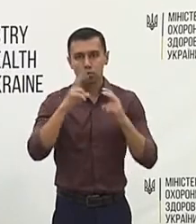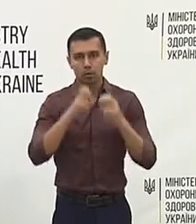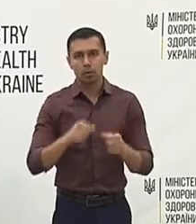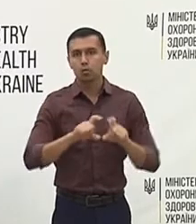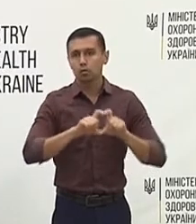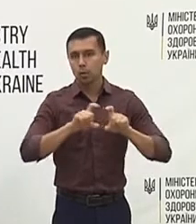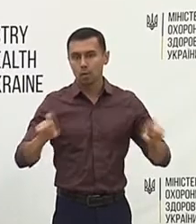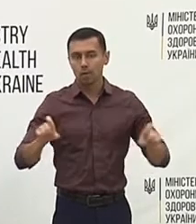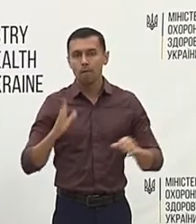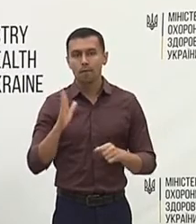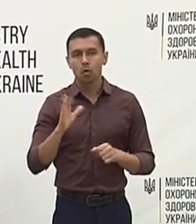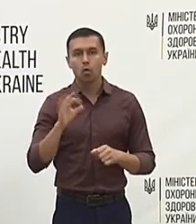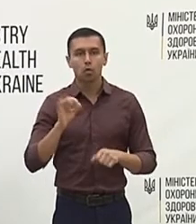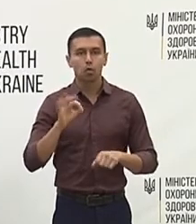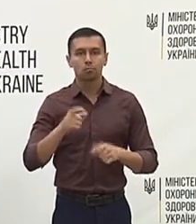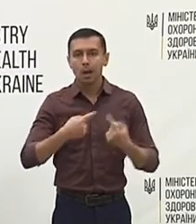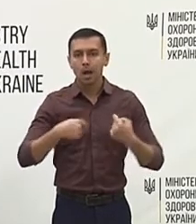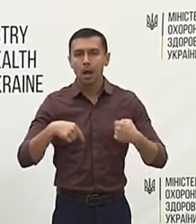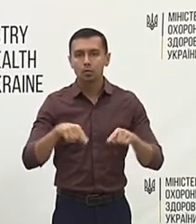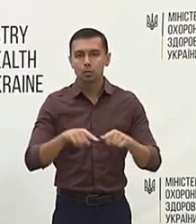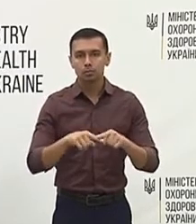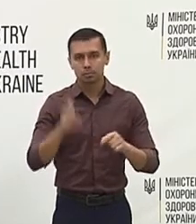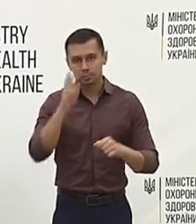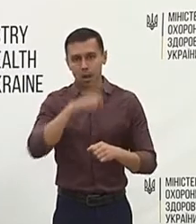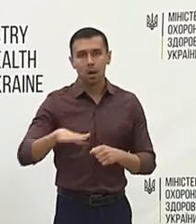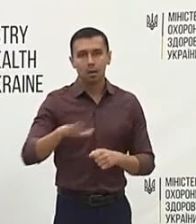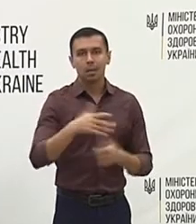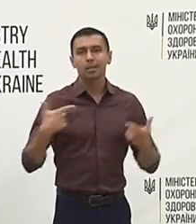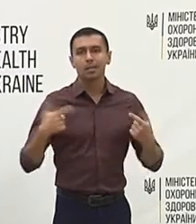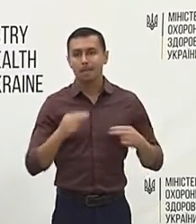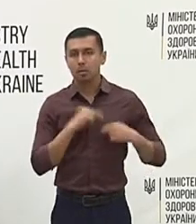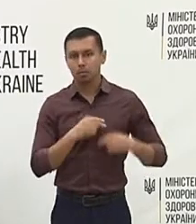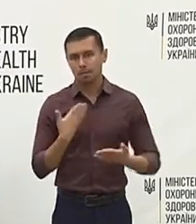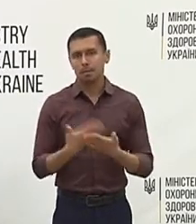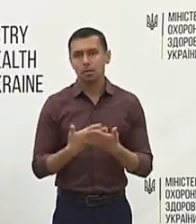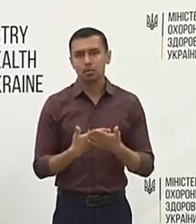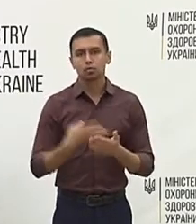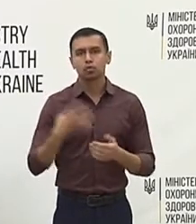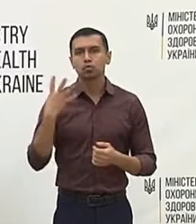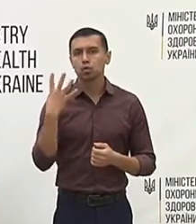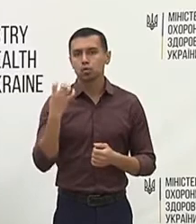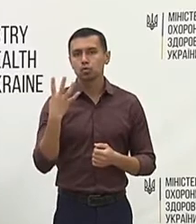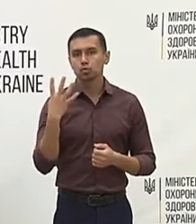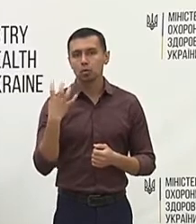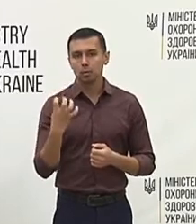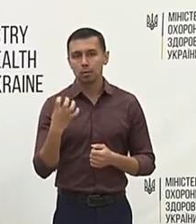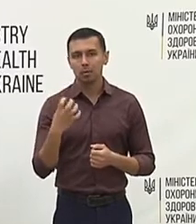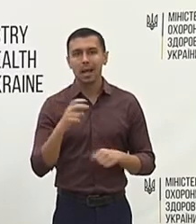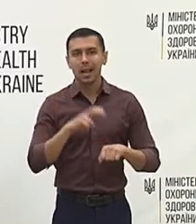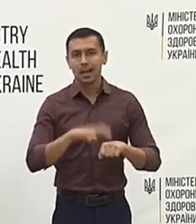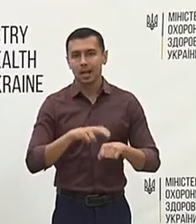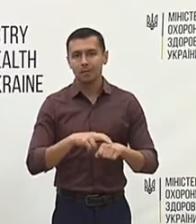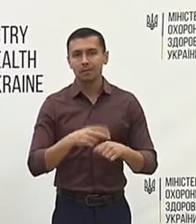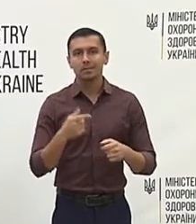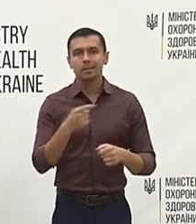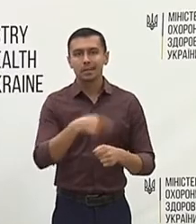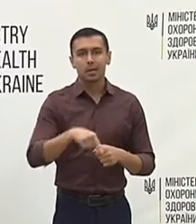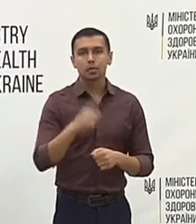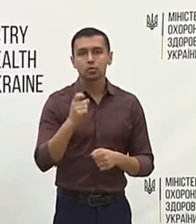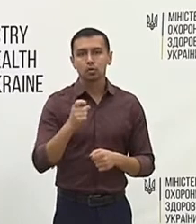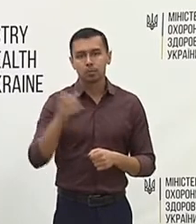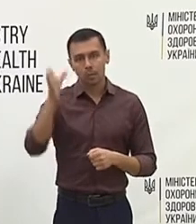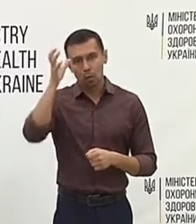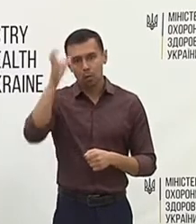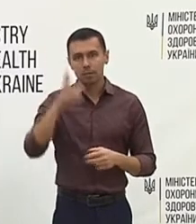установа в онкологічній галузі країни, в якій працюють близько 400 лікарів, з яких 100